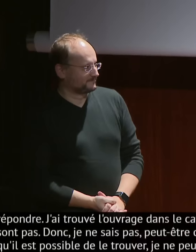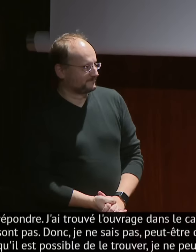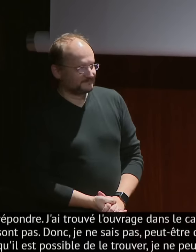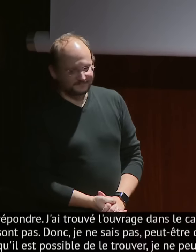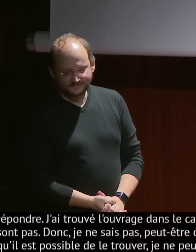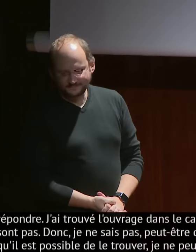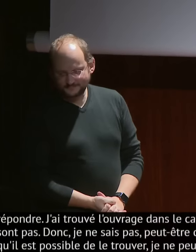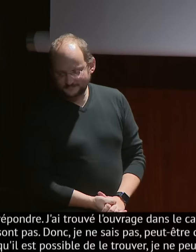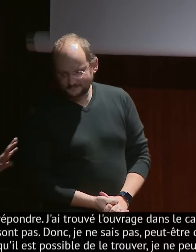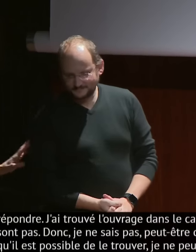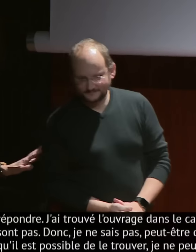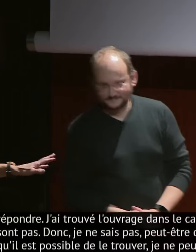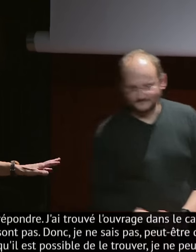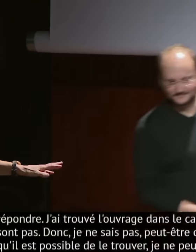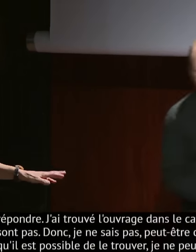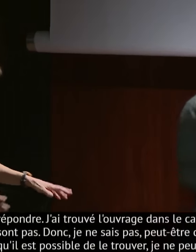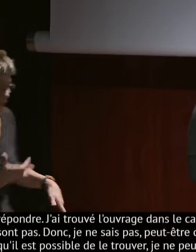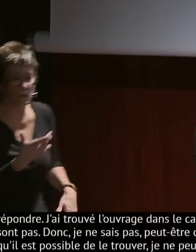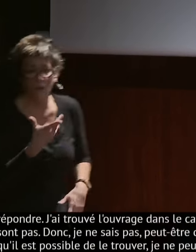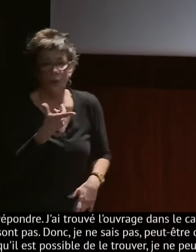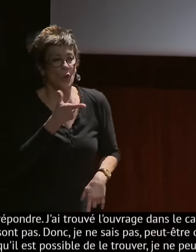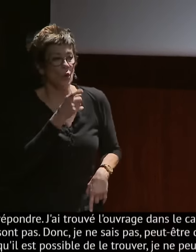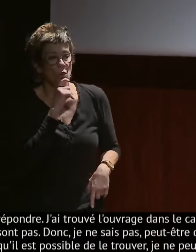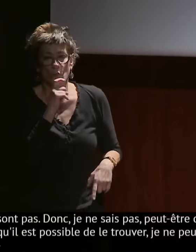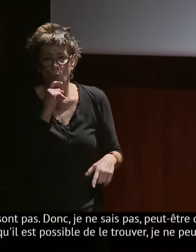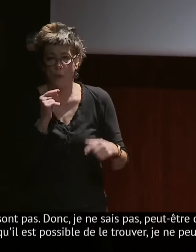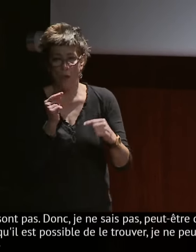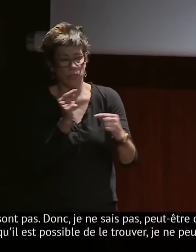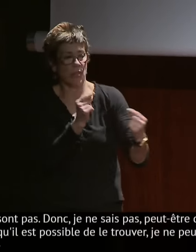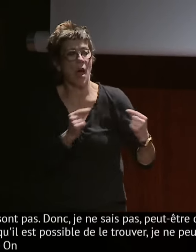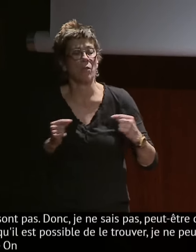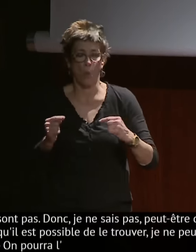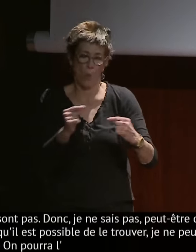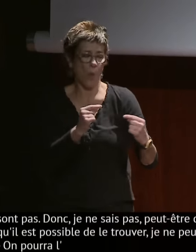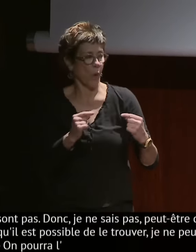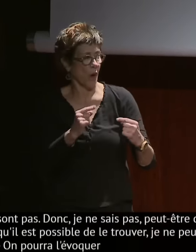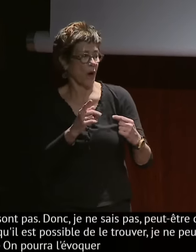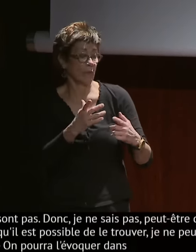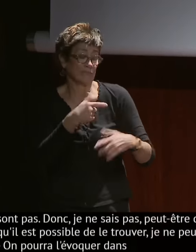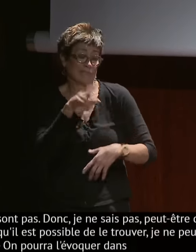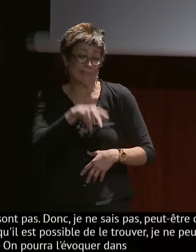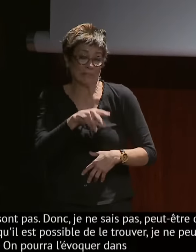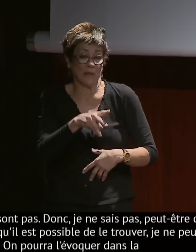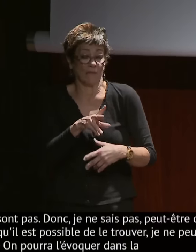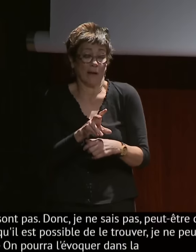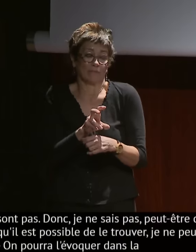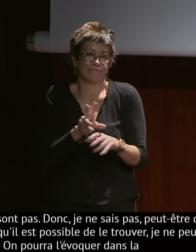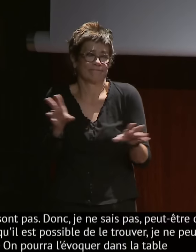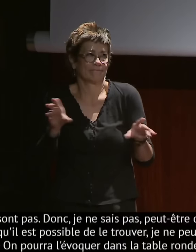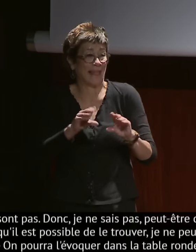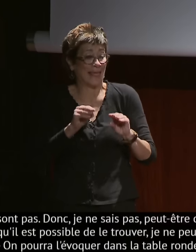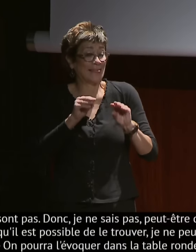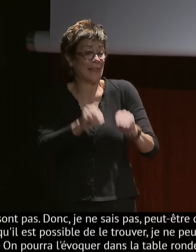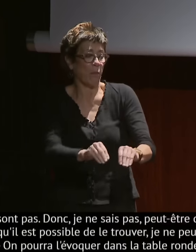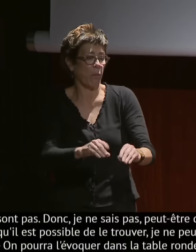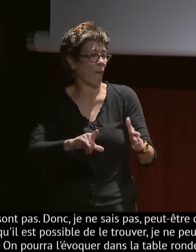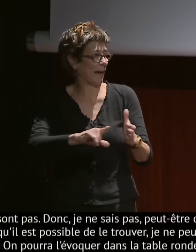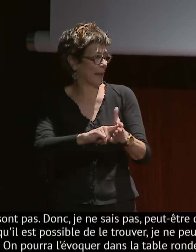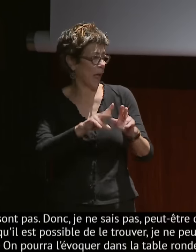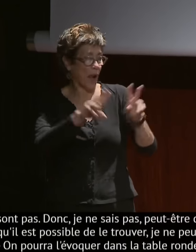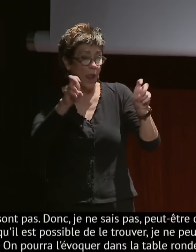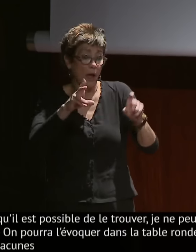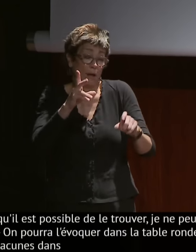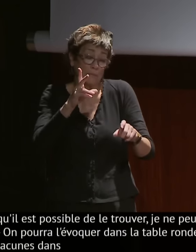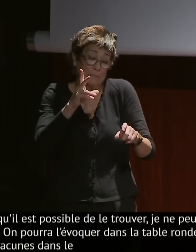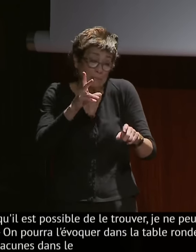On pourra l'évoquer, je pense, dans la table ronde. Il y a parfois aussi des lacunes dans le dépôt légal. Malheureusement, il n'est pas complètement